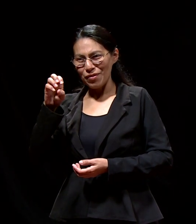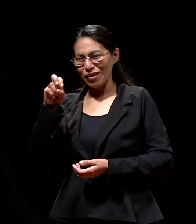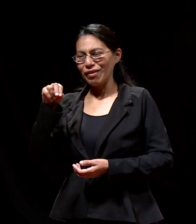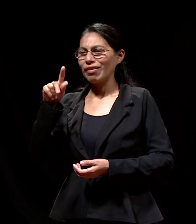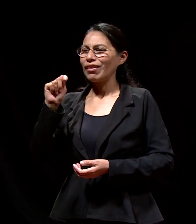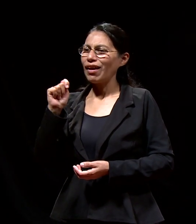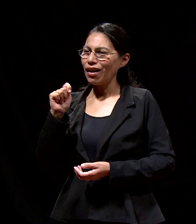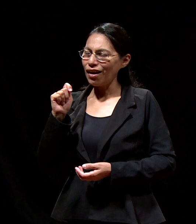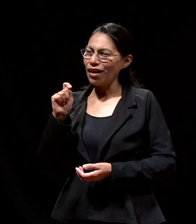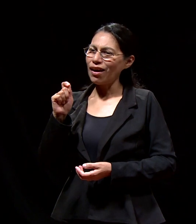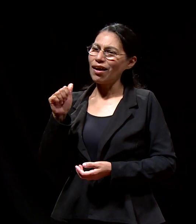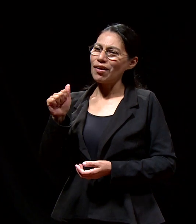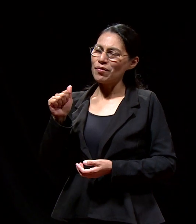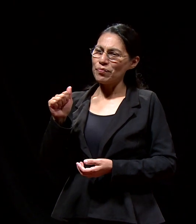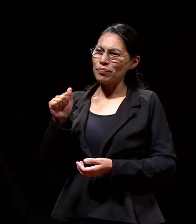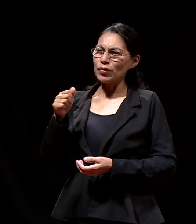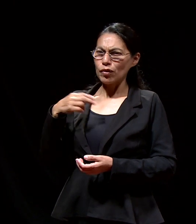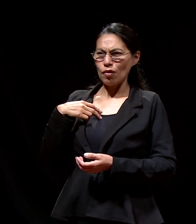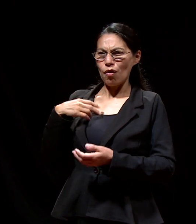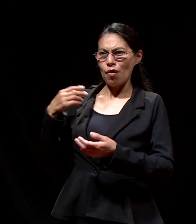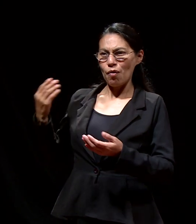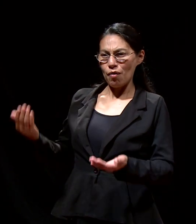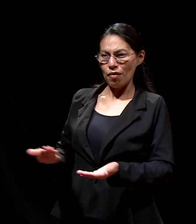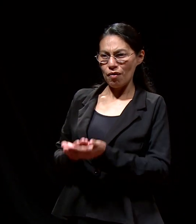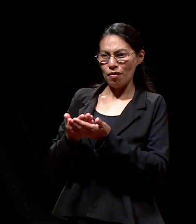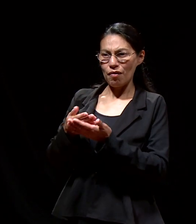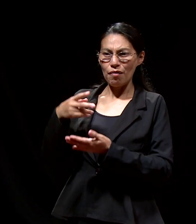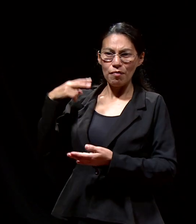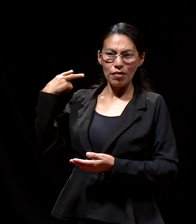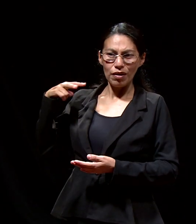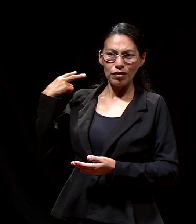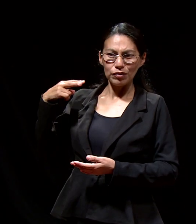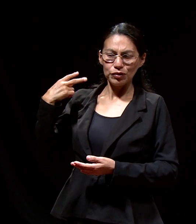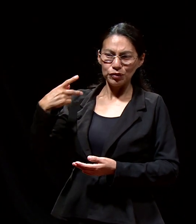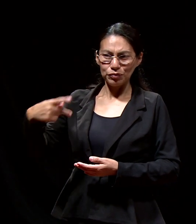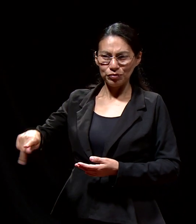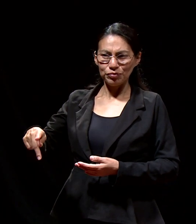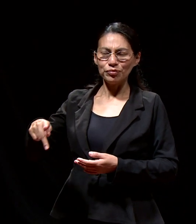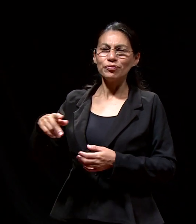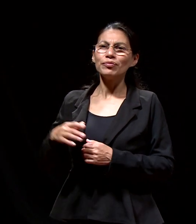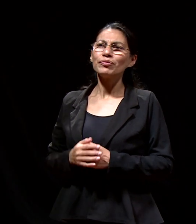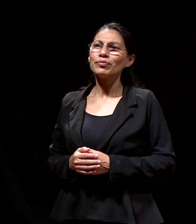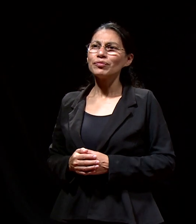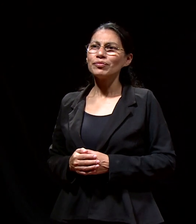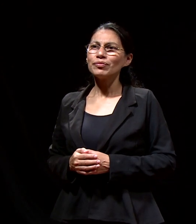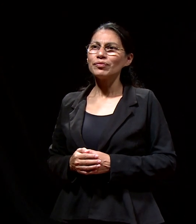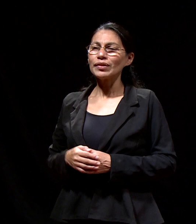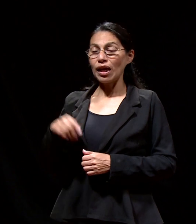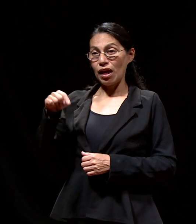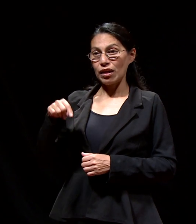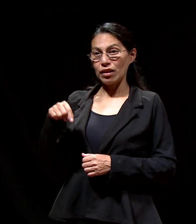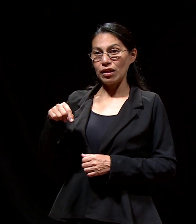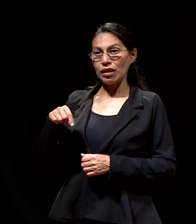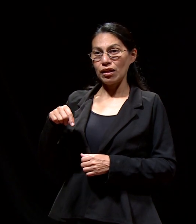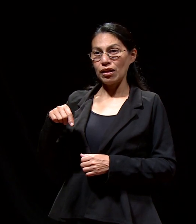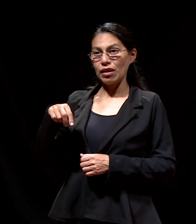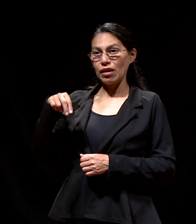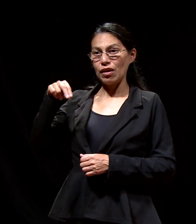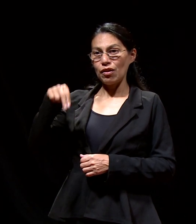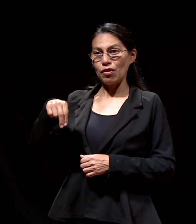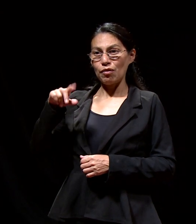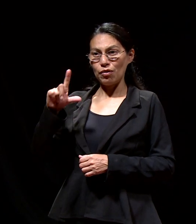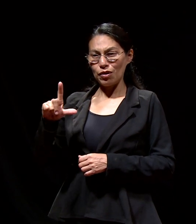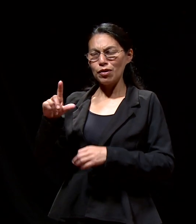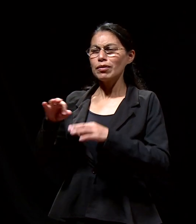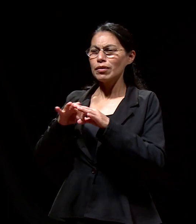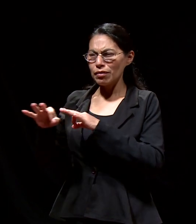soy del estado de Veracruz y pues estamos aquí laborando en Nuevo Leon